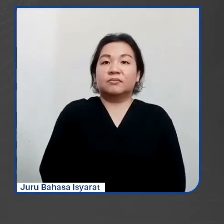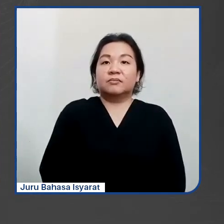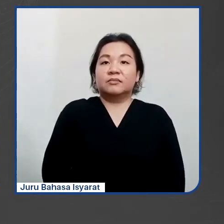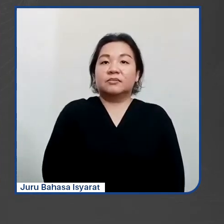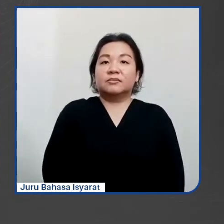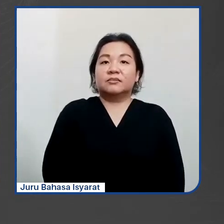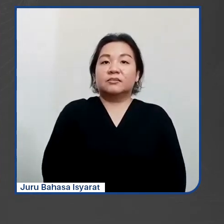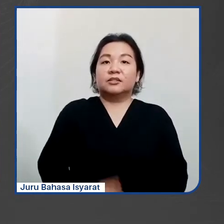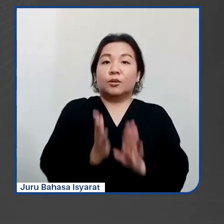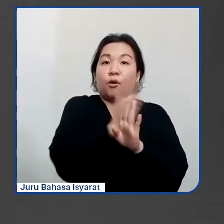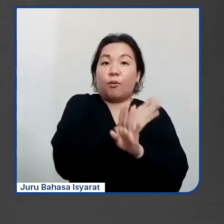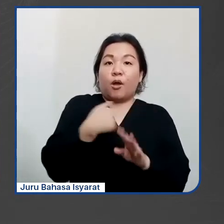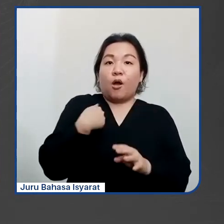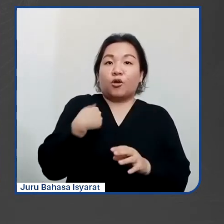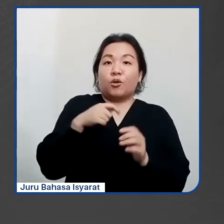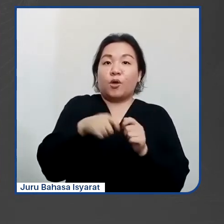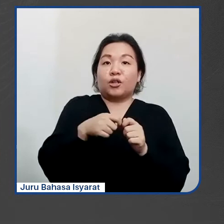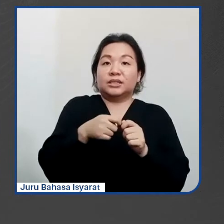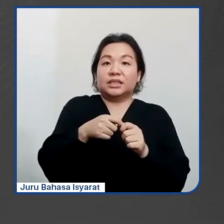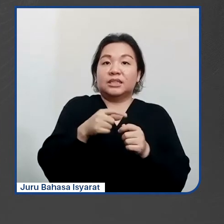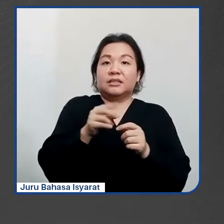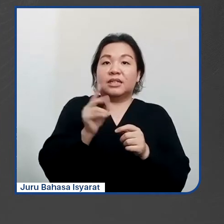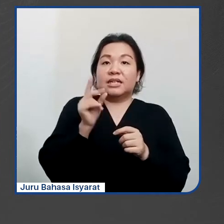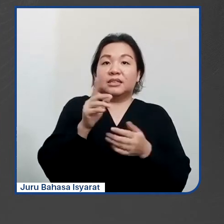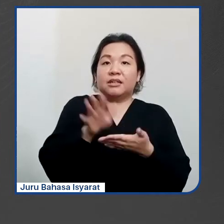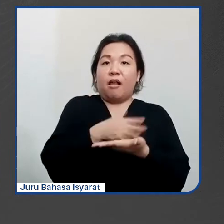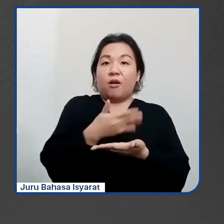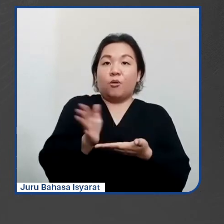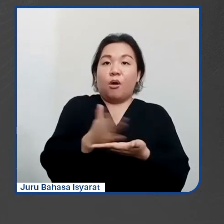lagu album yang baru, saya juga akan